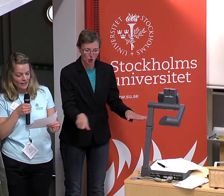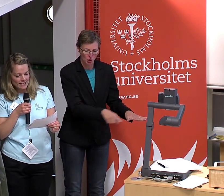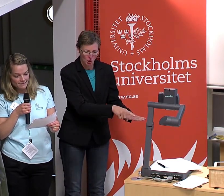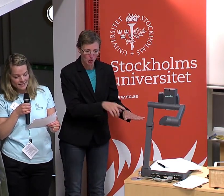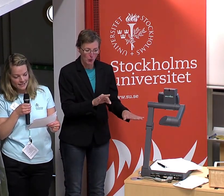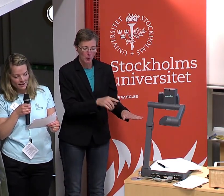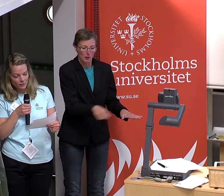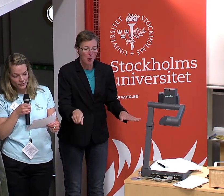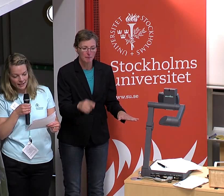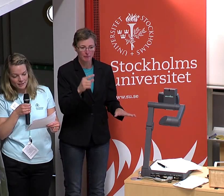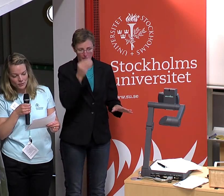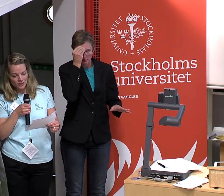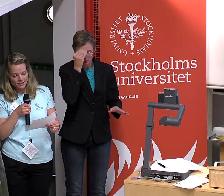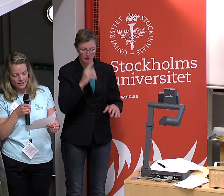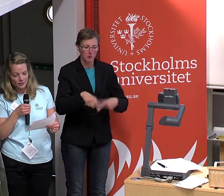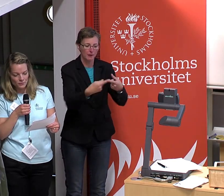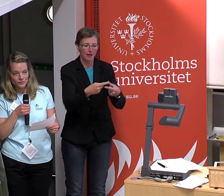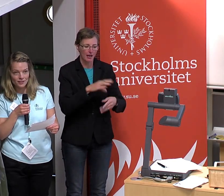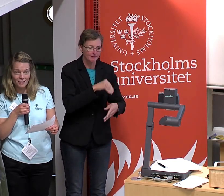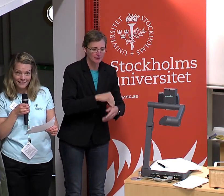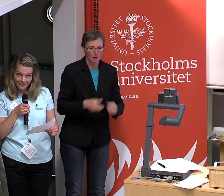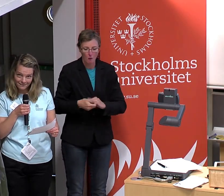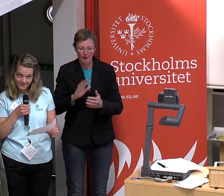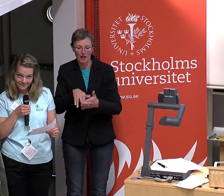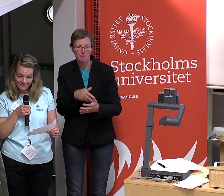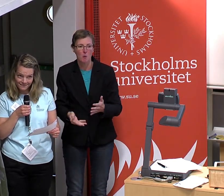utvecklar svenska och teckenspråk i relation till varandra.